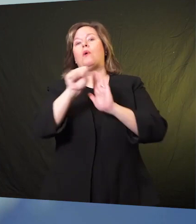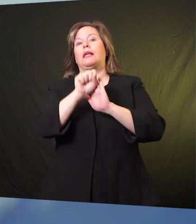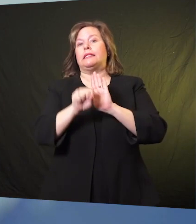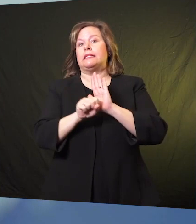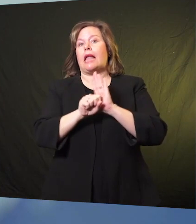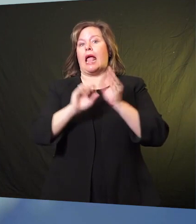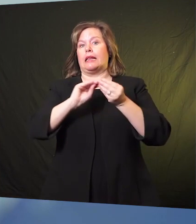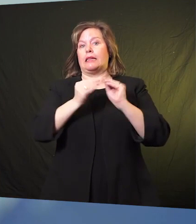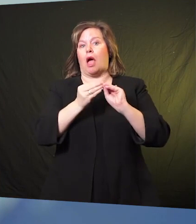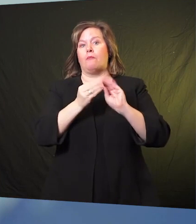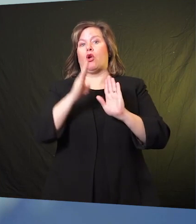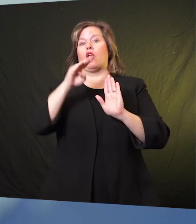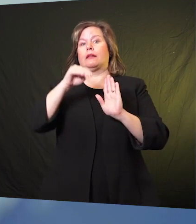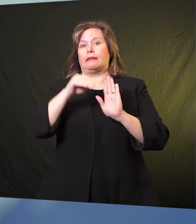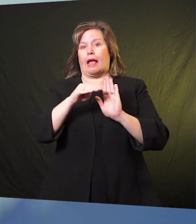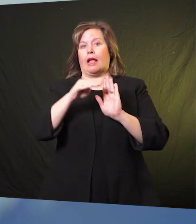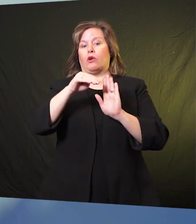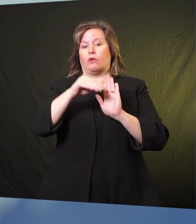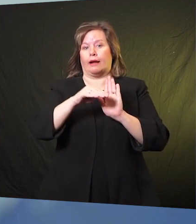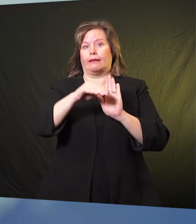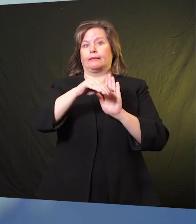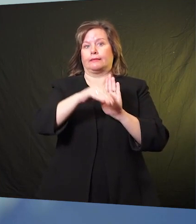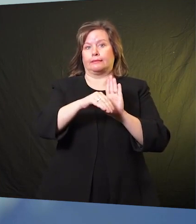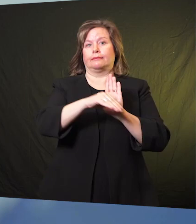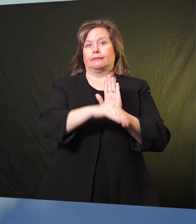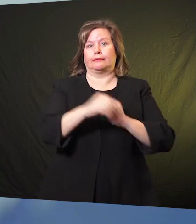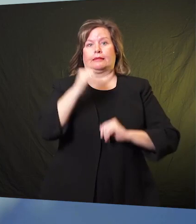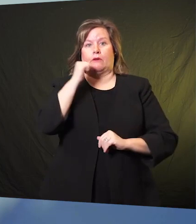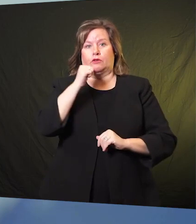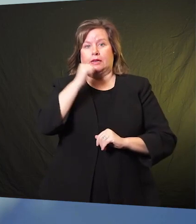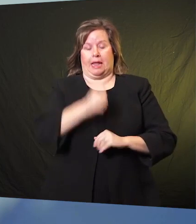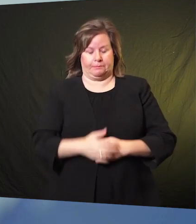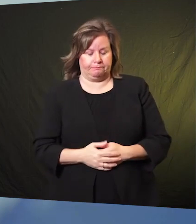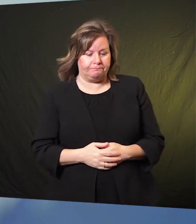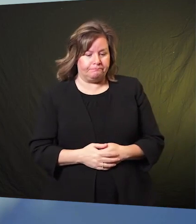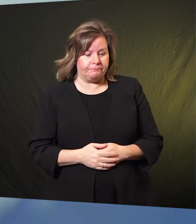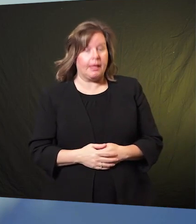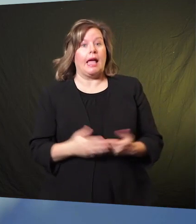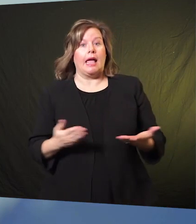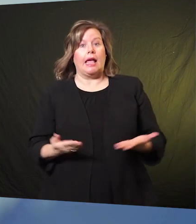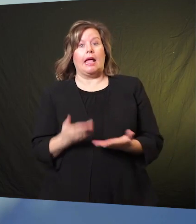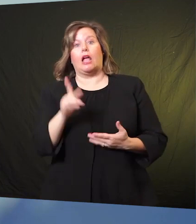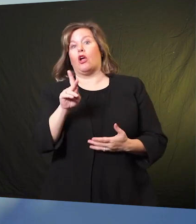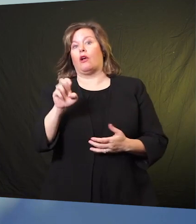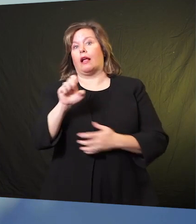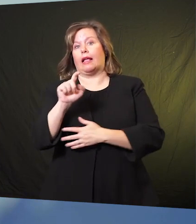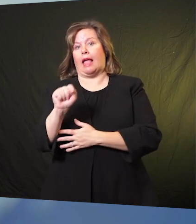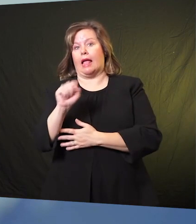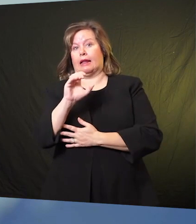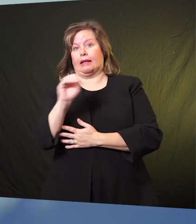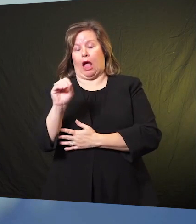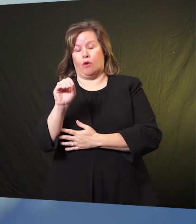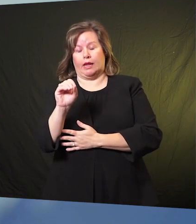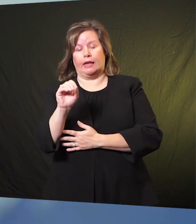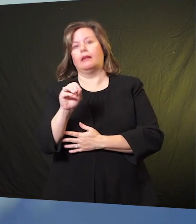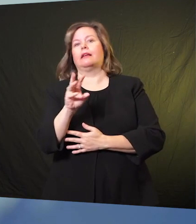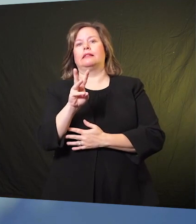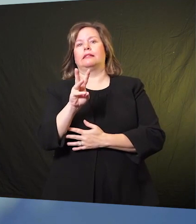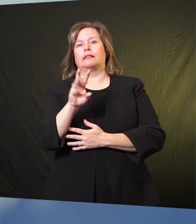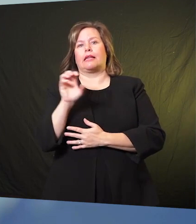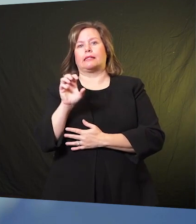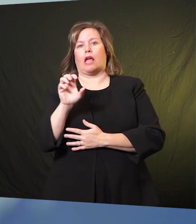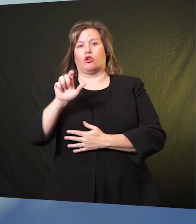en todo el estado disminuir día tras día aquí en el condado de gente estamos a partir de ésta en